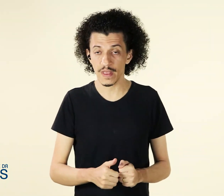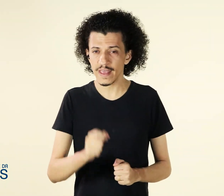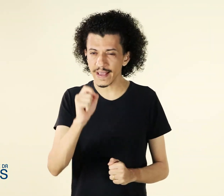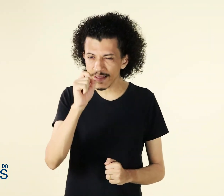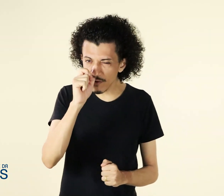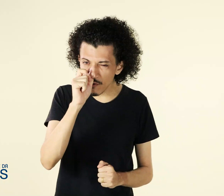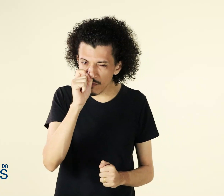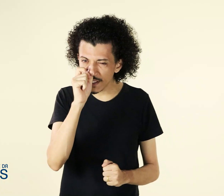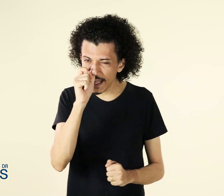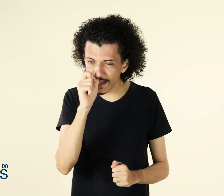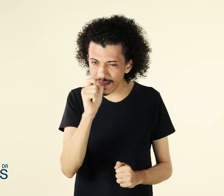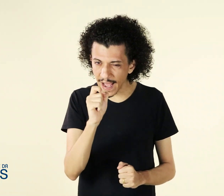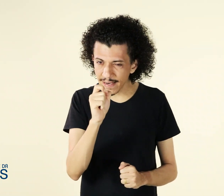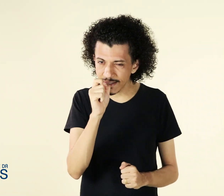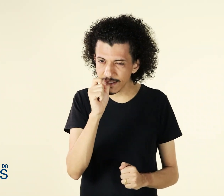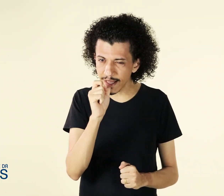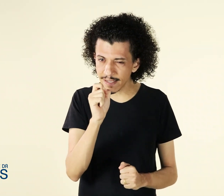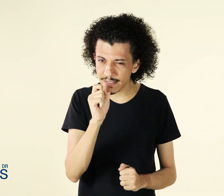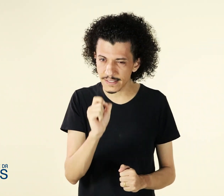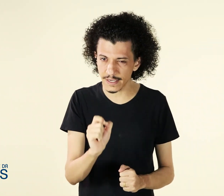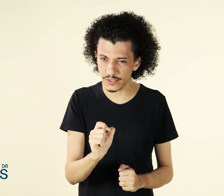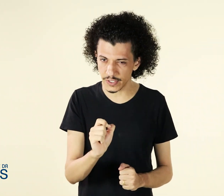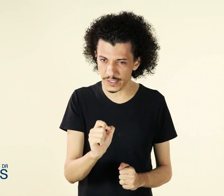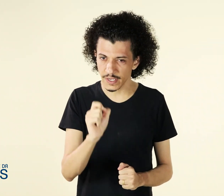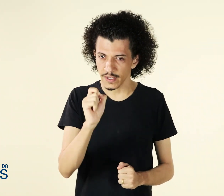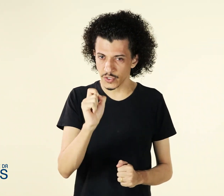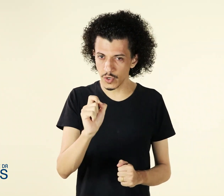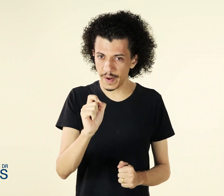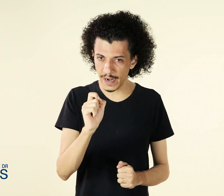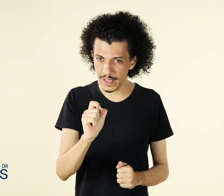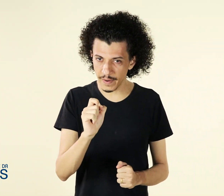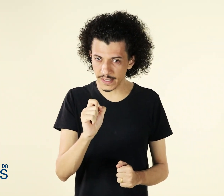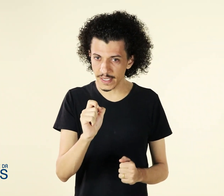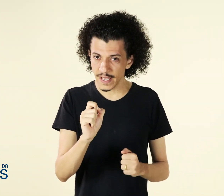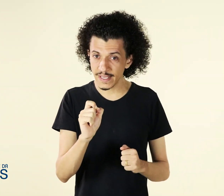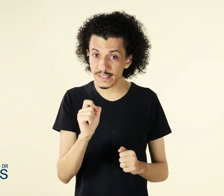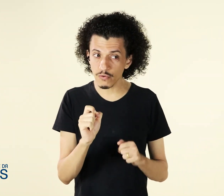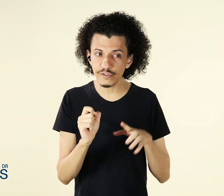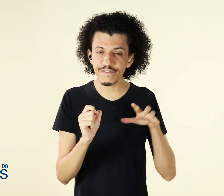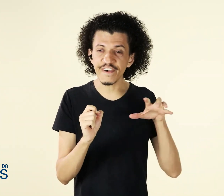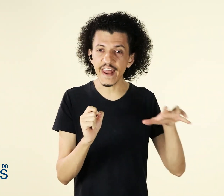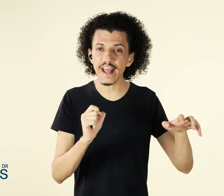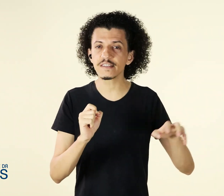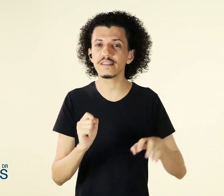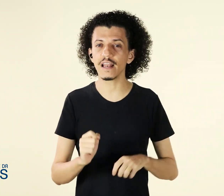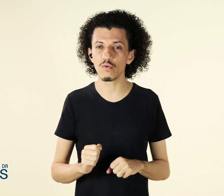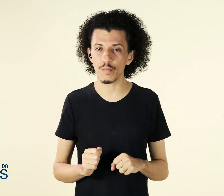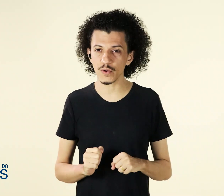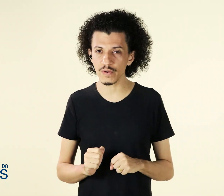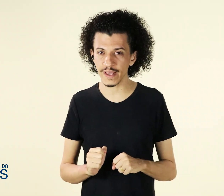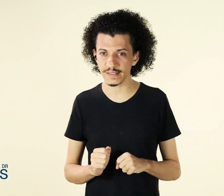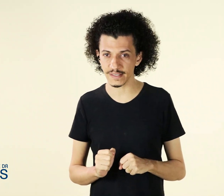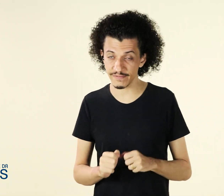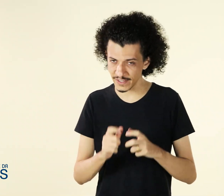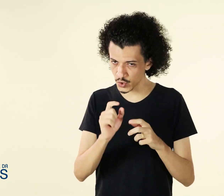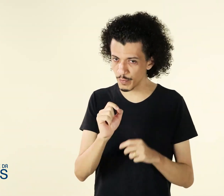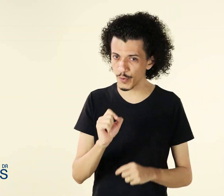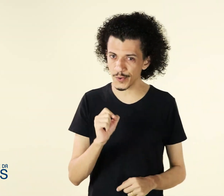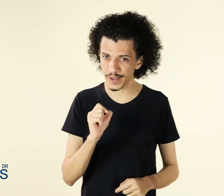E aqui tem alguns detalhes interessantes sobre a Libras que são diferentes da língua portuguesa. Você vai descobrir o porquê